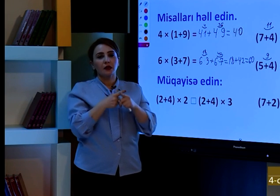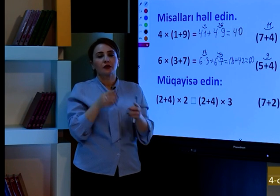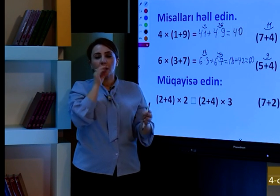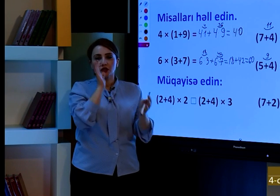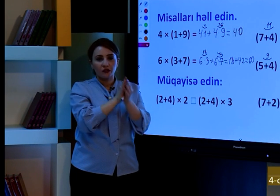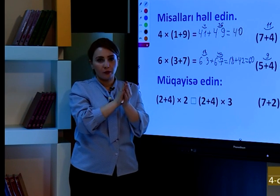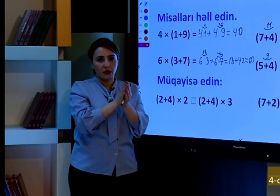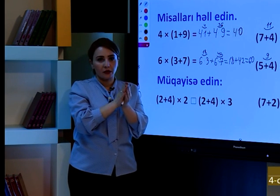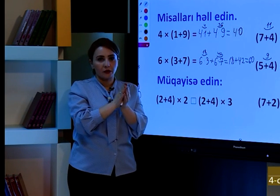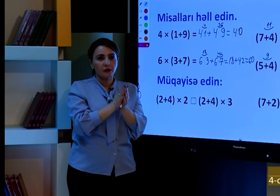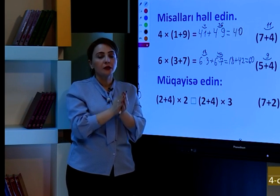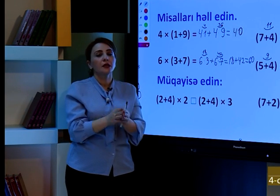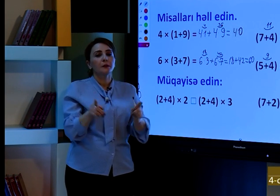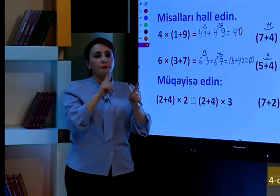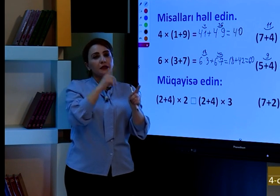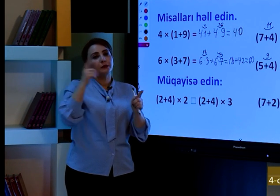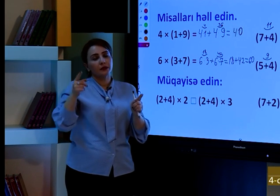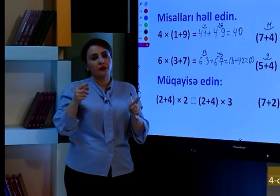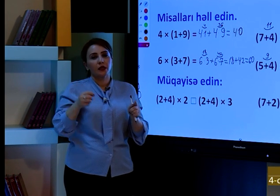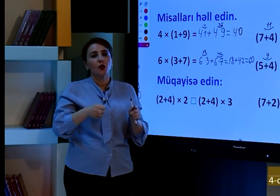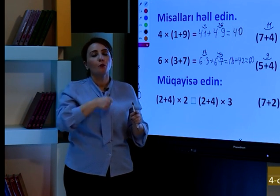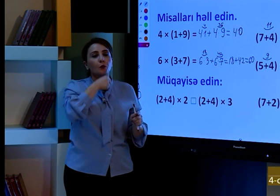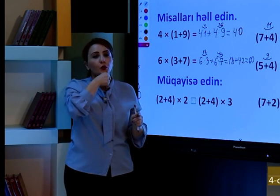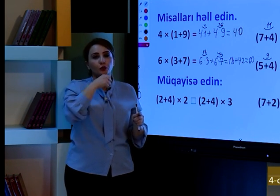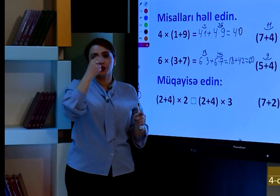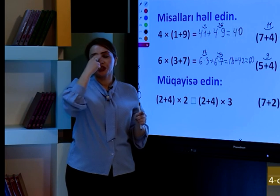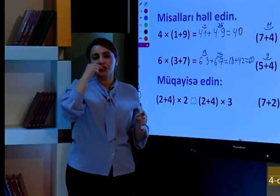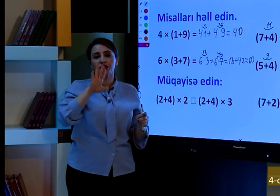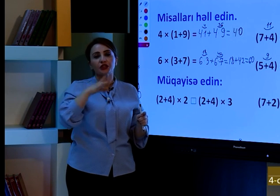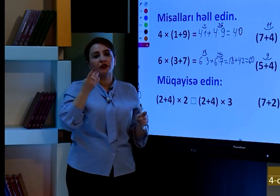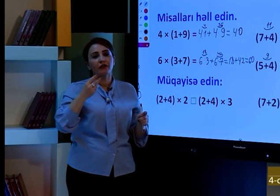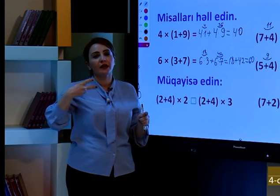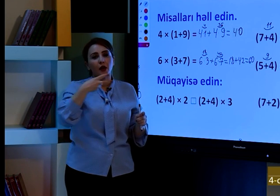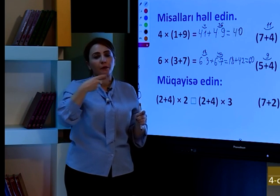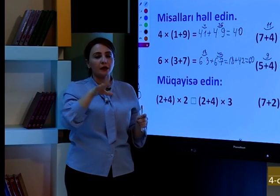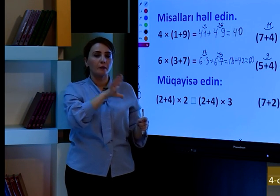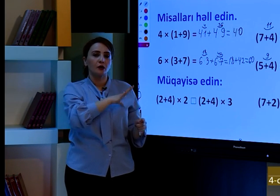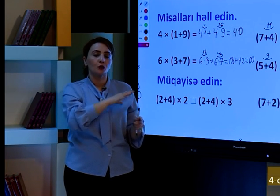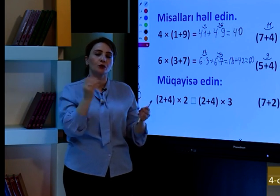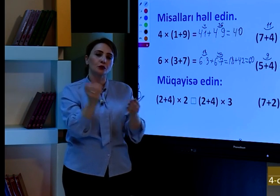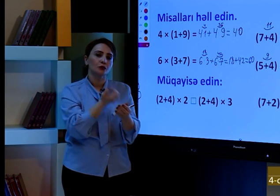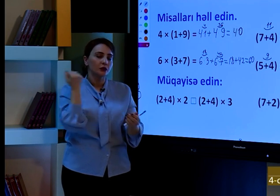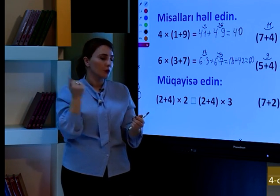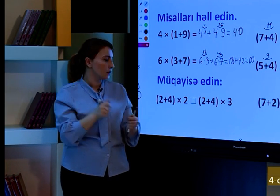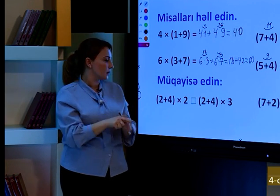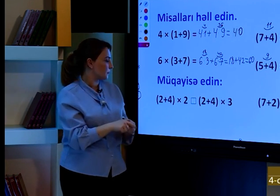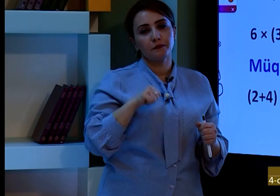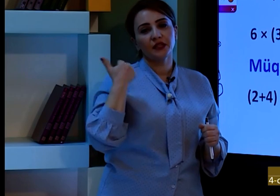misalların cavablarının bir-birindən böyük, kiçik və ya bərabər olduğunu tapaq.